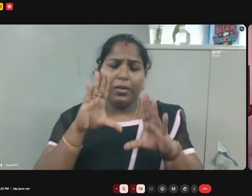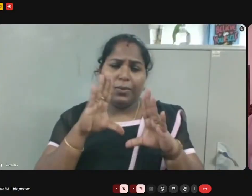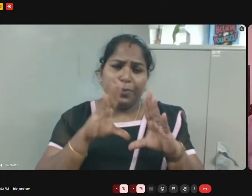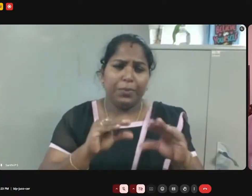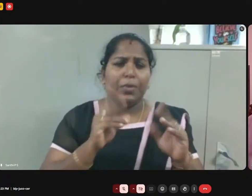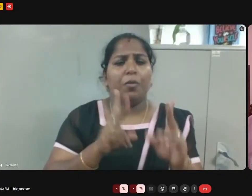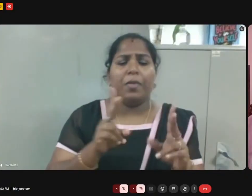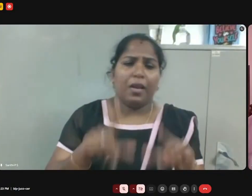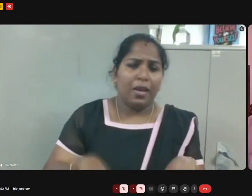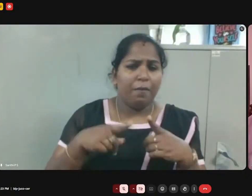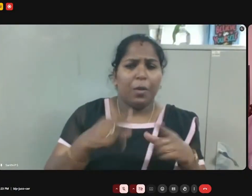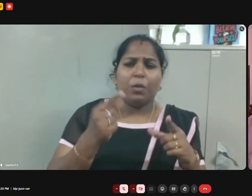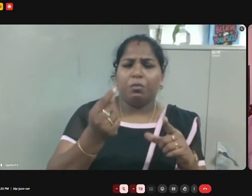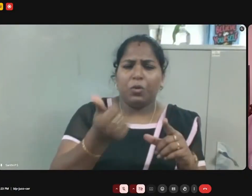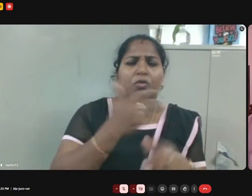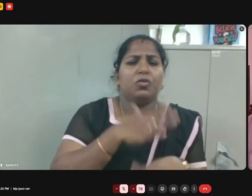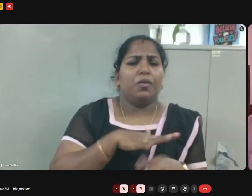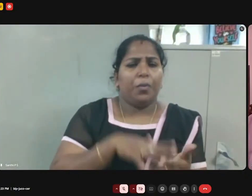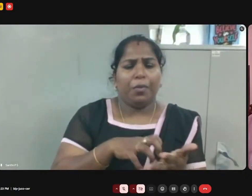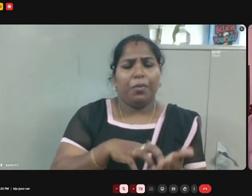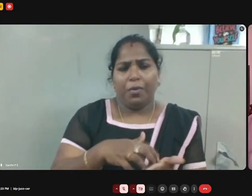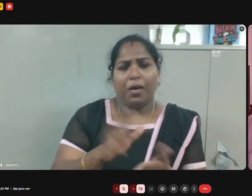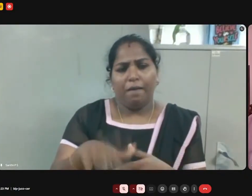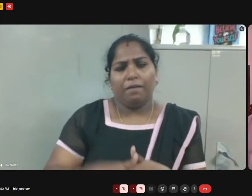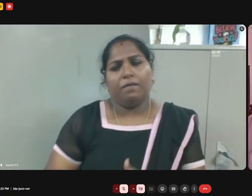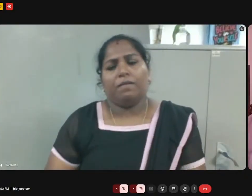ജീവിതമായിരിക്കും, പക്ഷെ ചെറിയൊരു ബലക്കുറവ് കാണും.